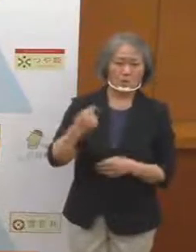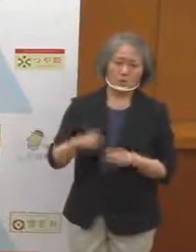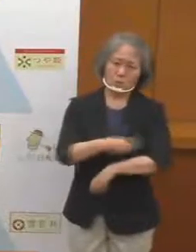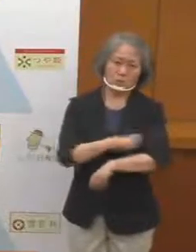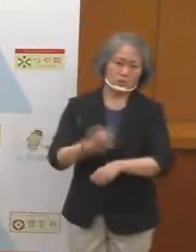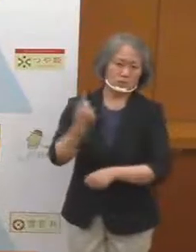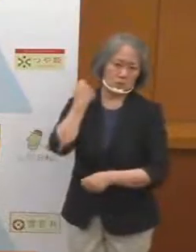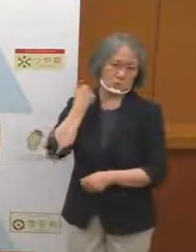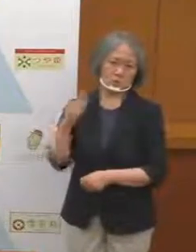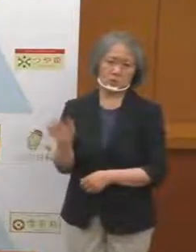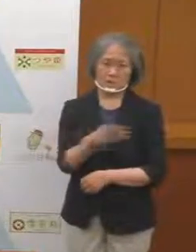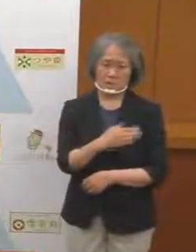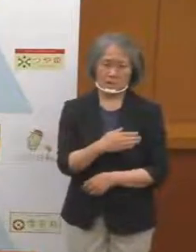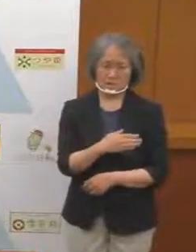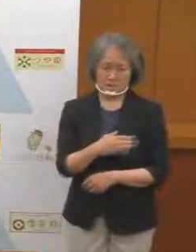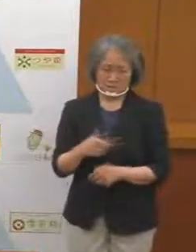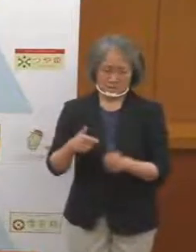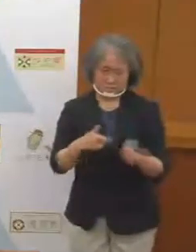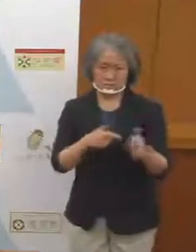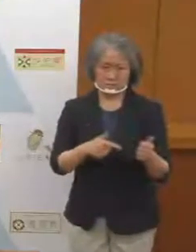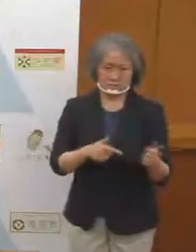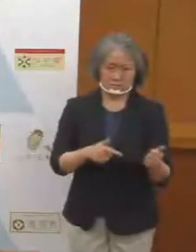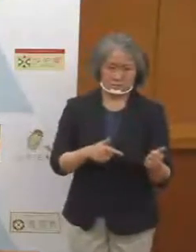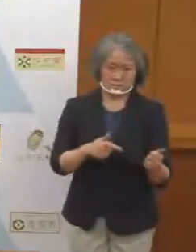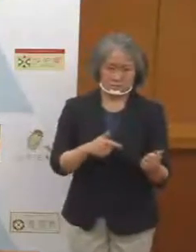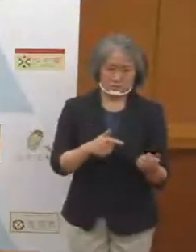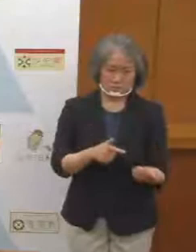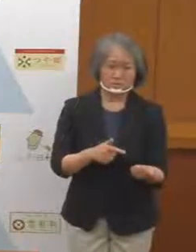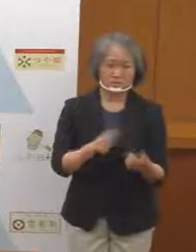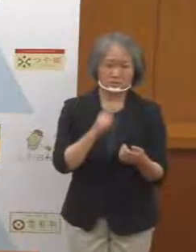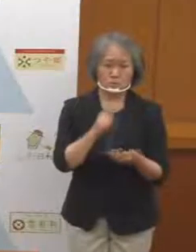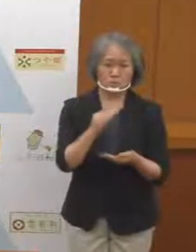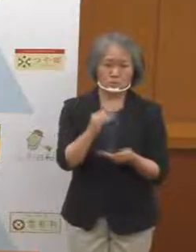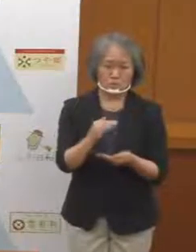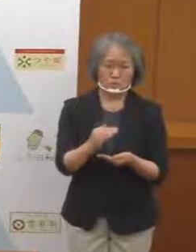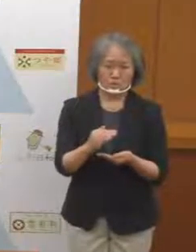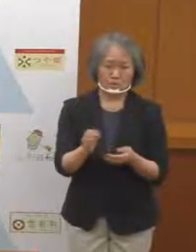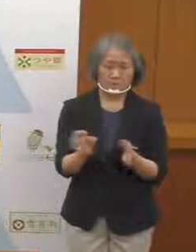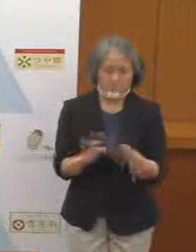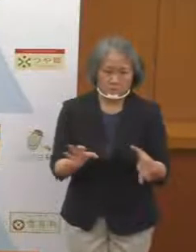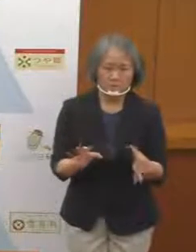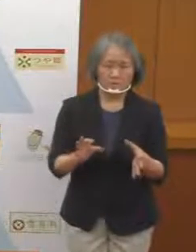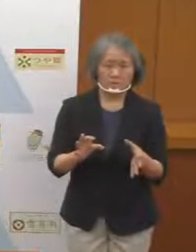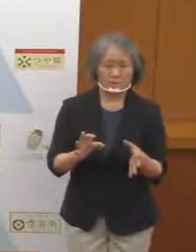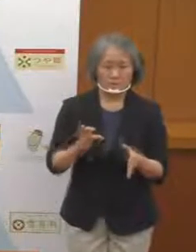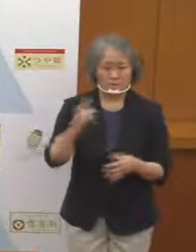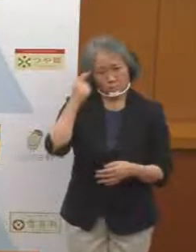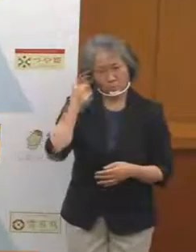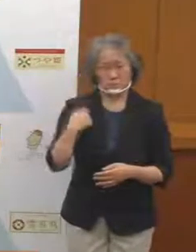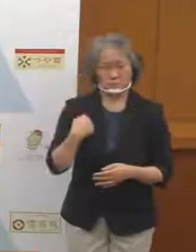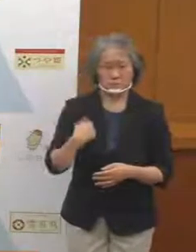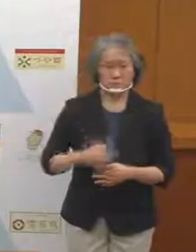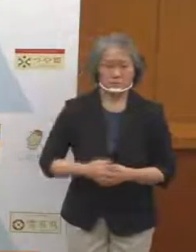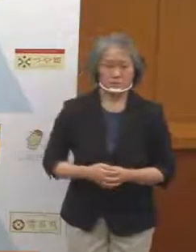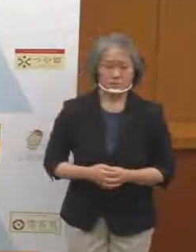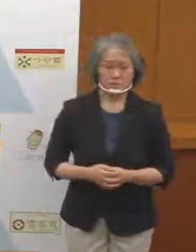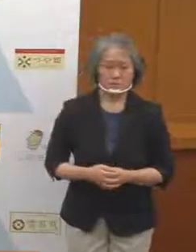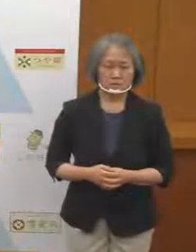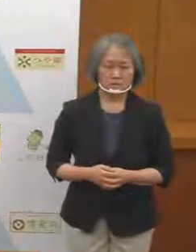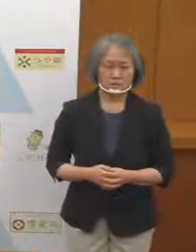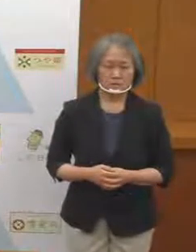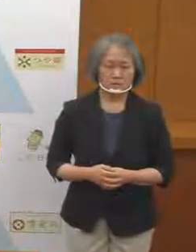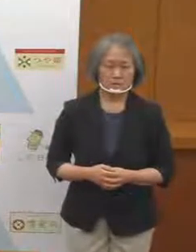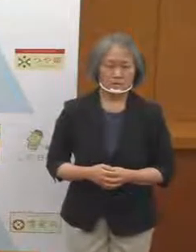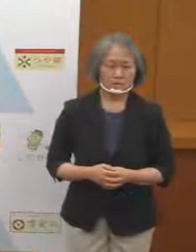いうのは誰派戻りあの今日疲れたと言いますかその配合